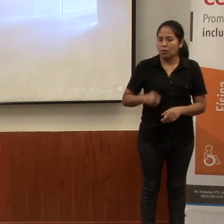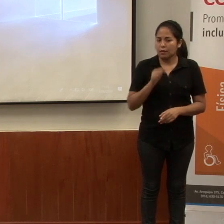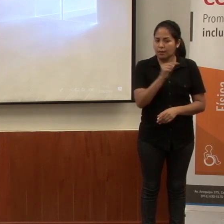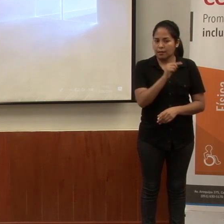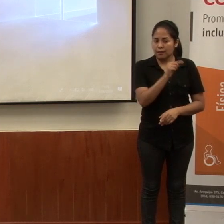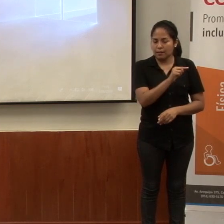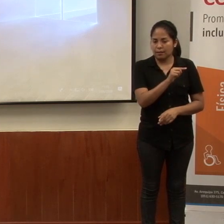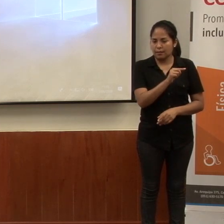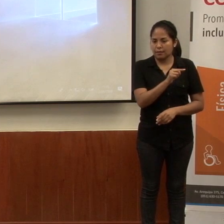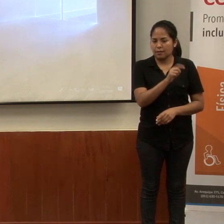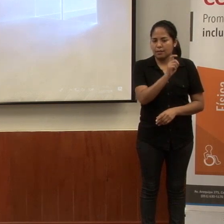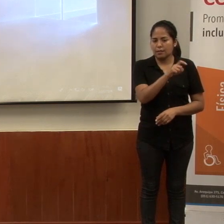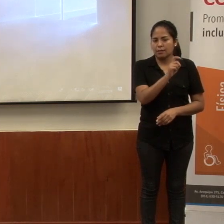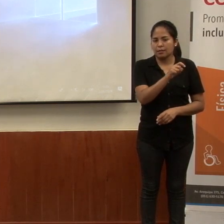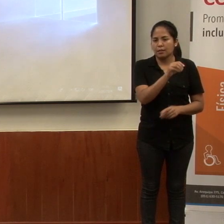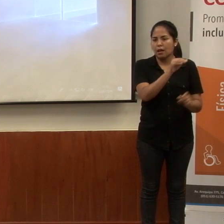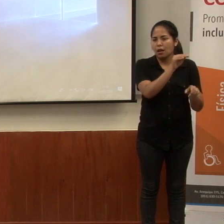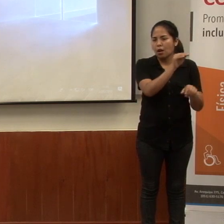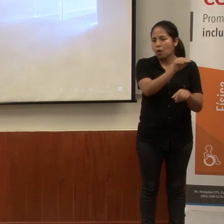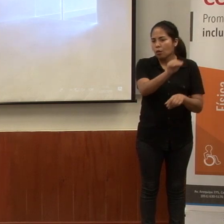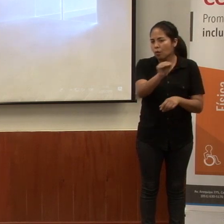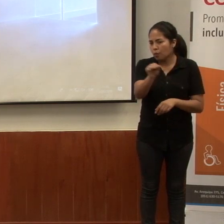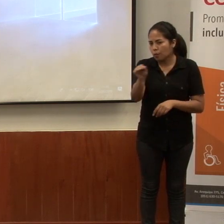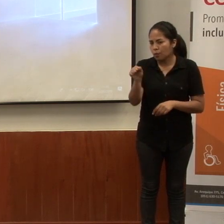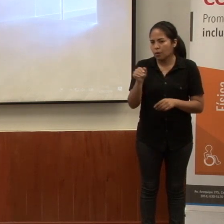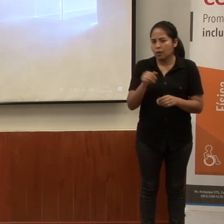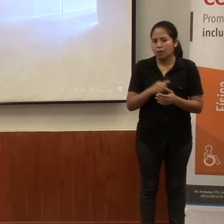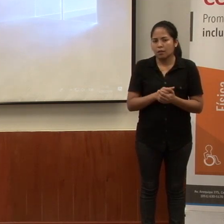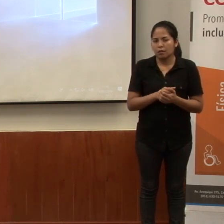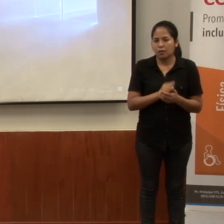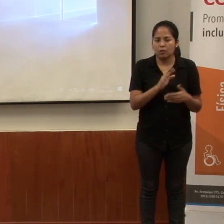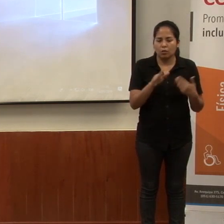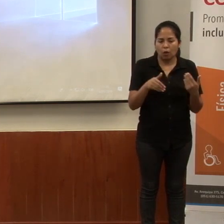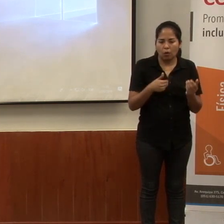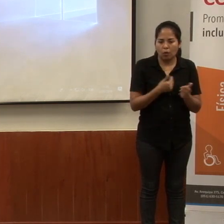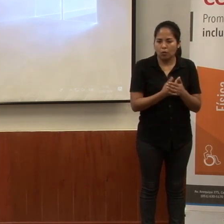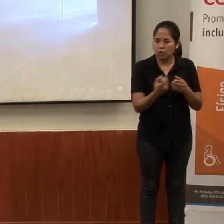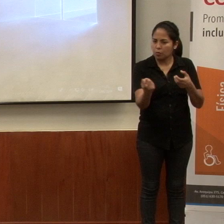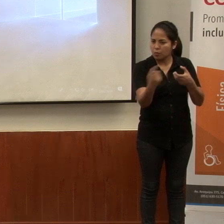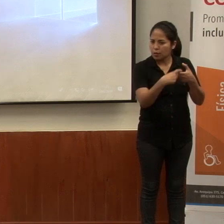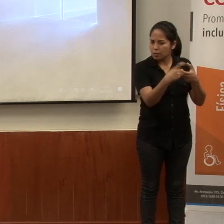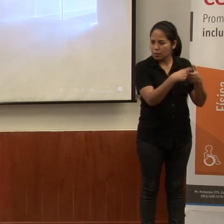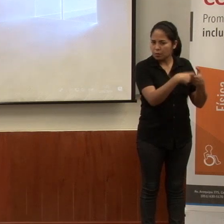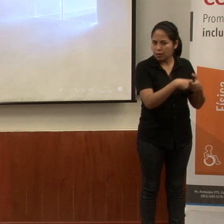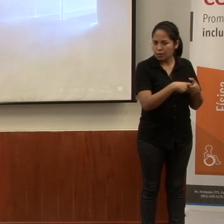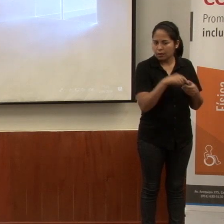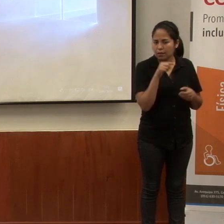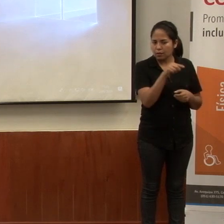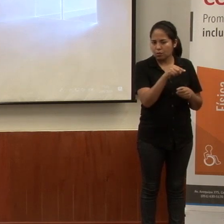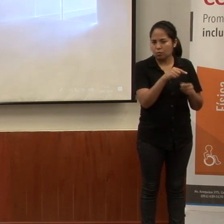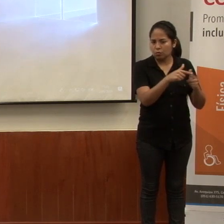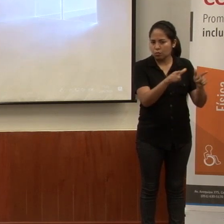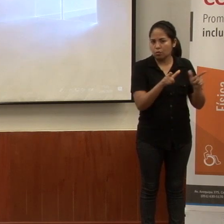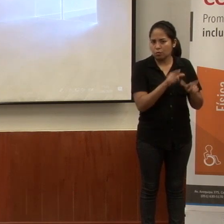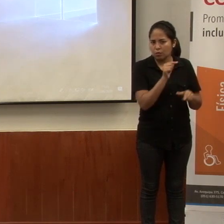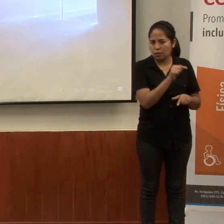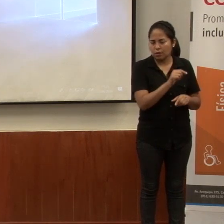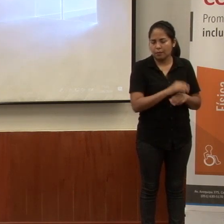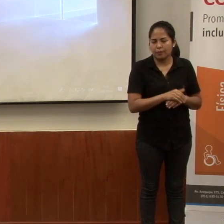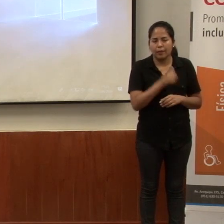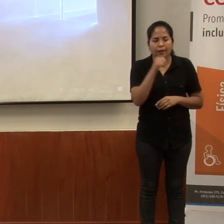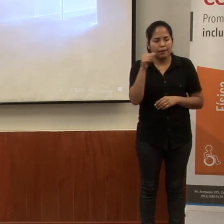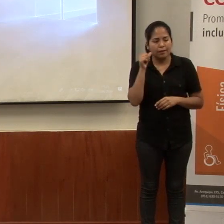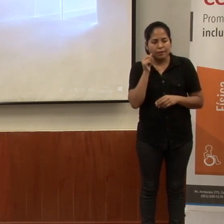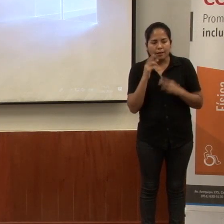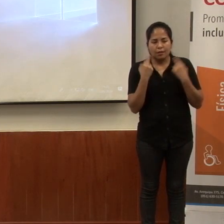convocar al ámbito que hayan seleccionado y a los actores sociales que estén trabajando en la zona. Ayer nos hemos